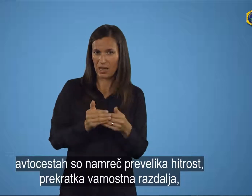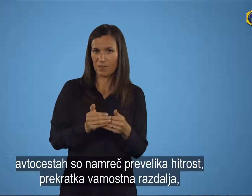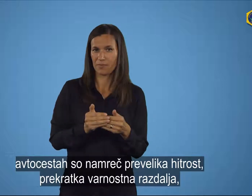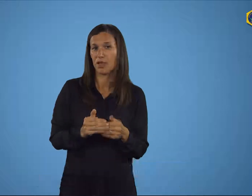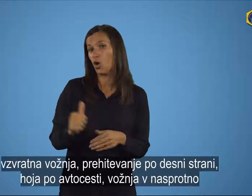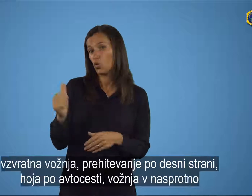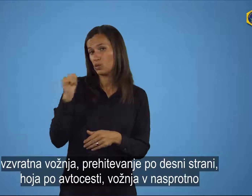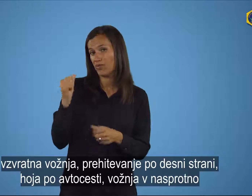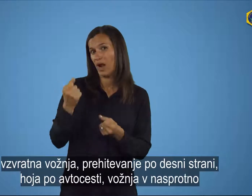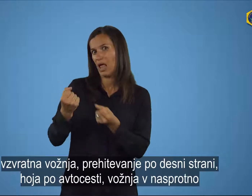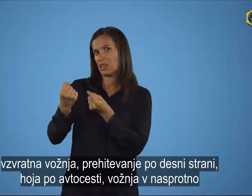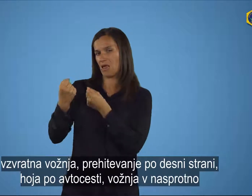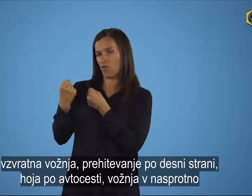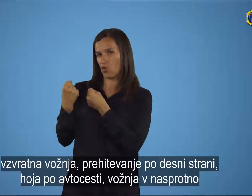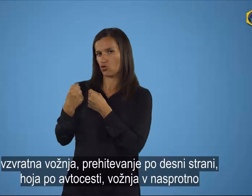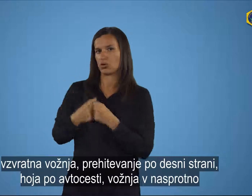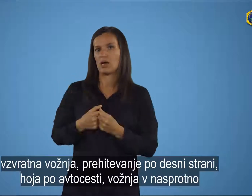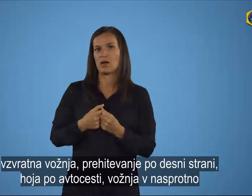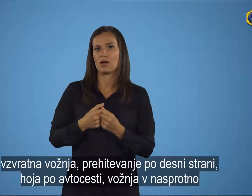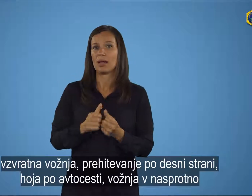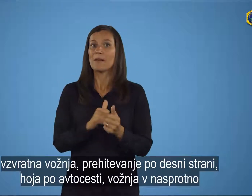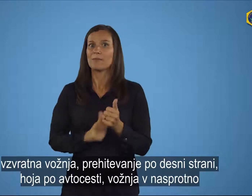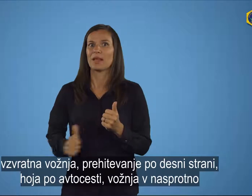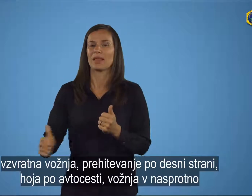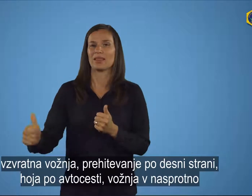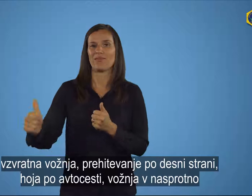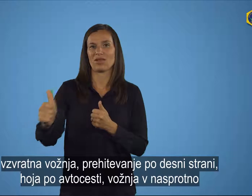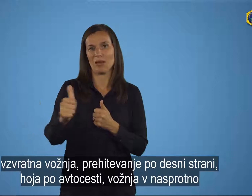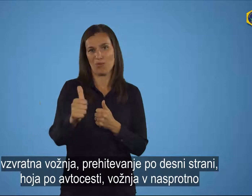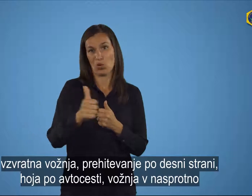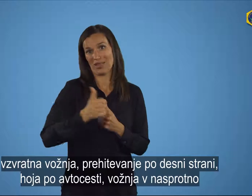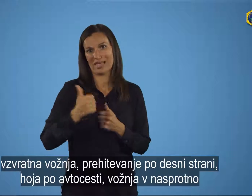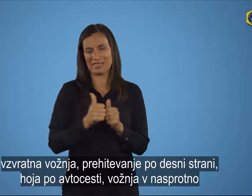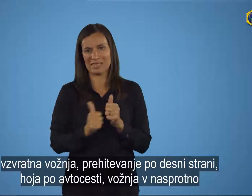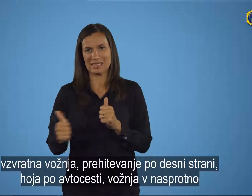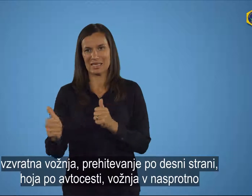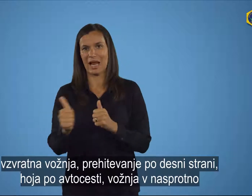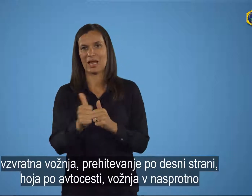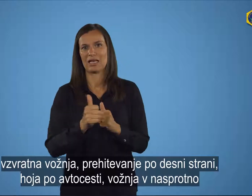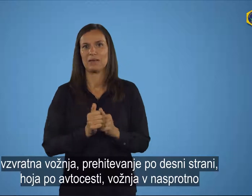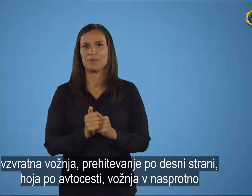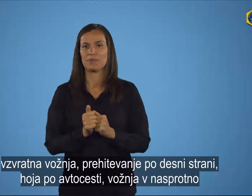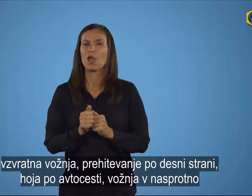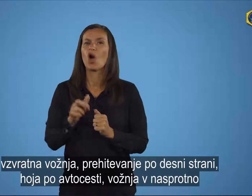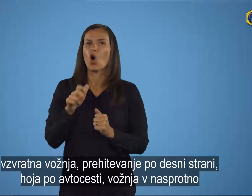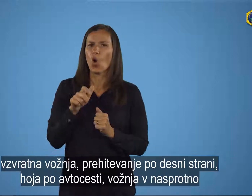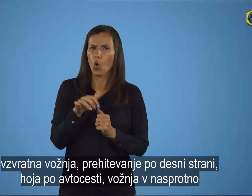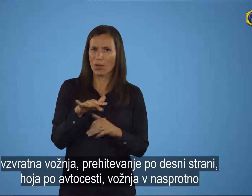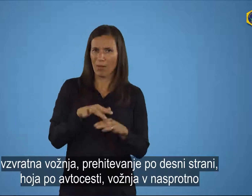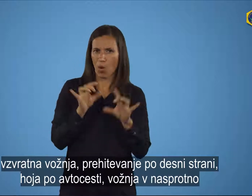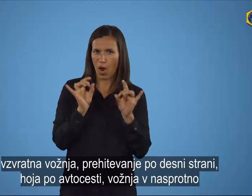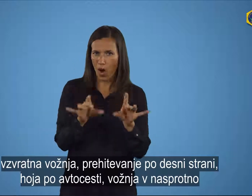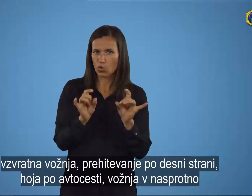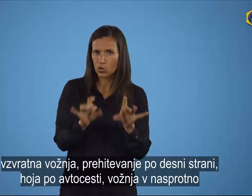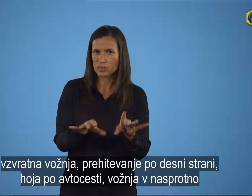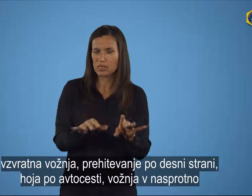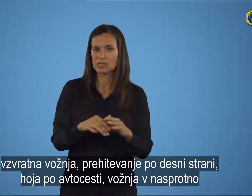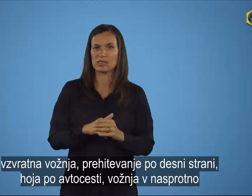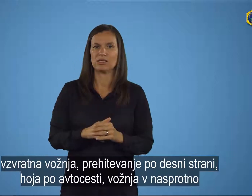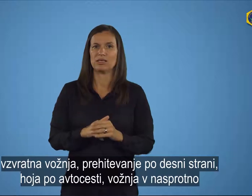vožnja, prehitevanje po desni strani, hoja po avtocesti, vožnja v nasprotno smer in ustavljanje na